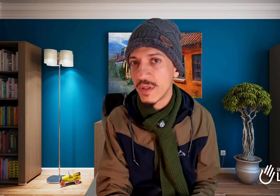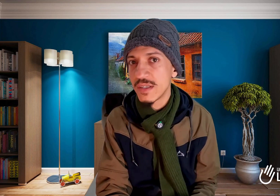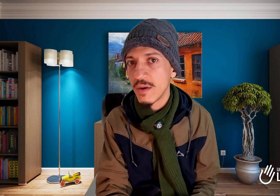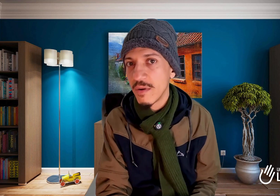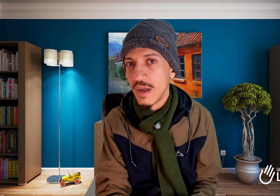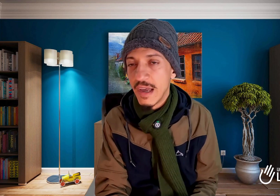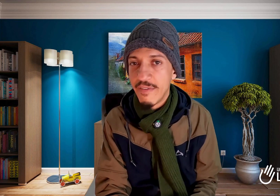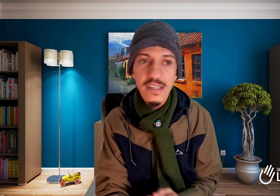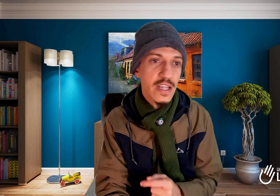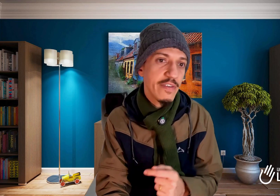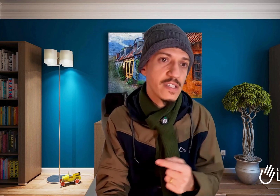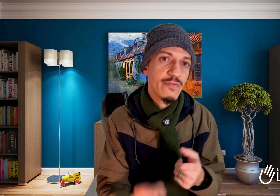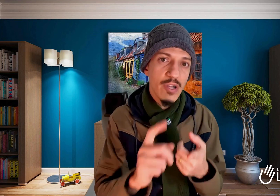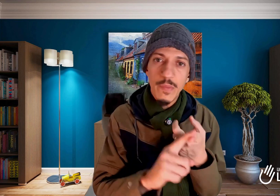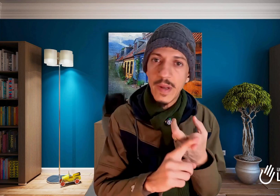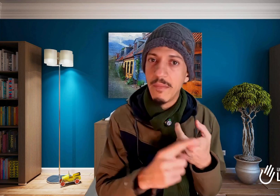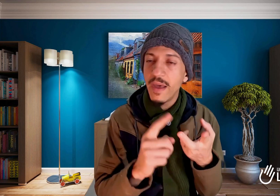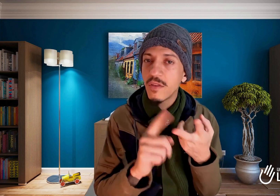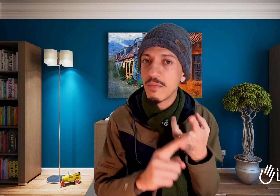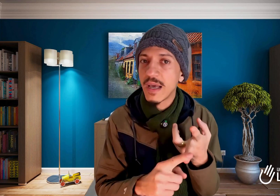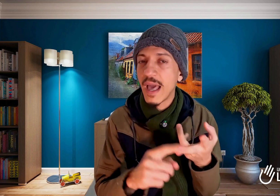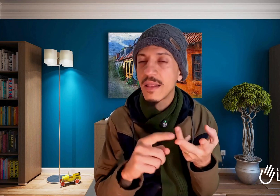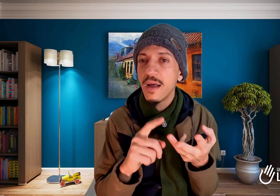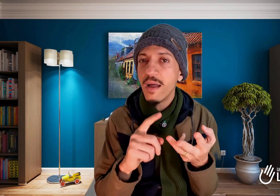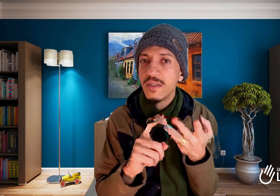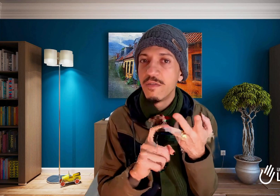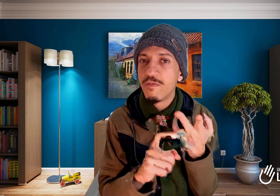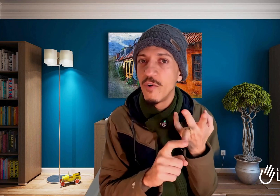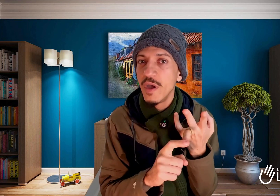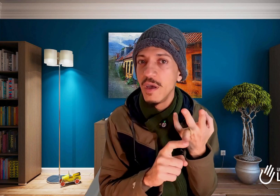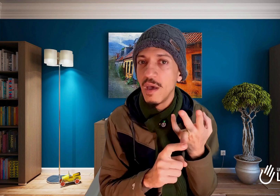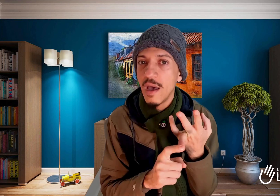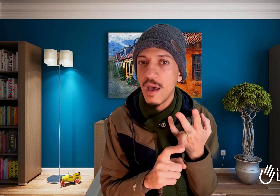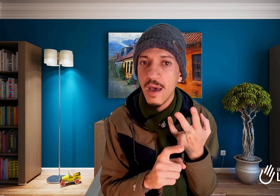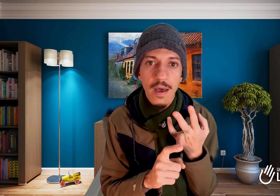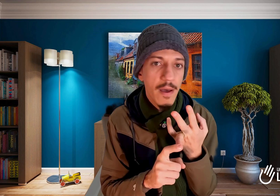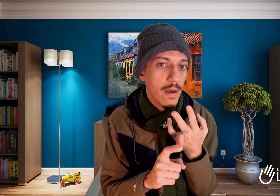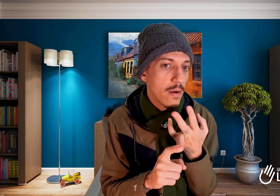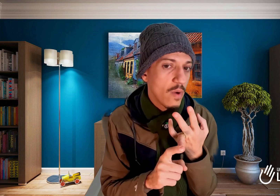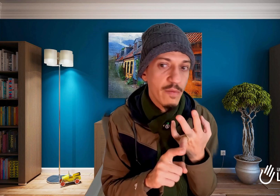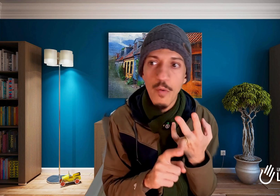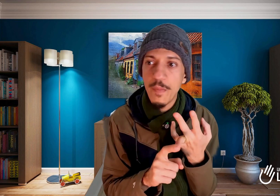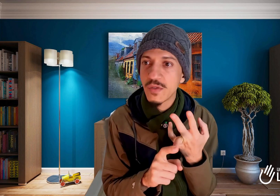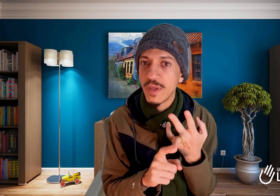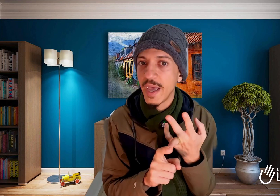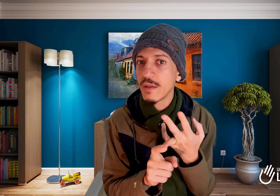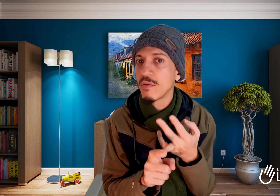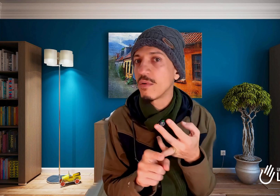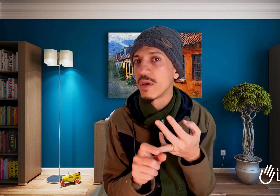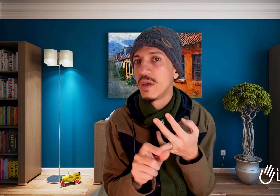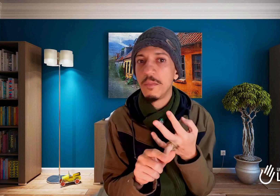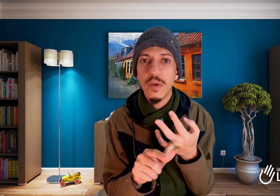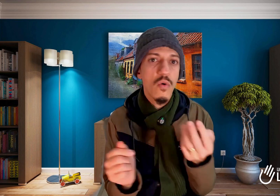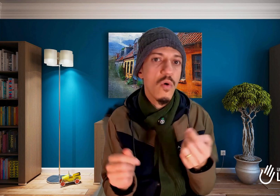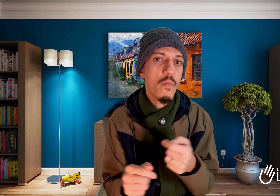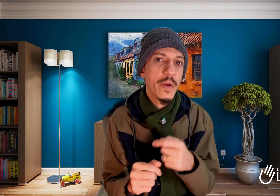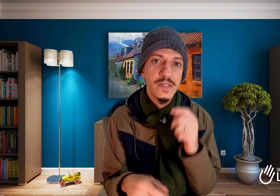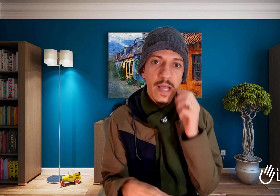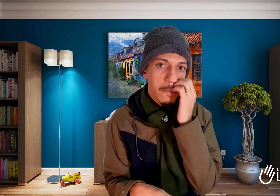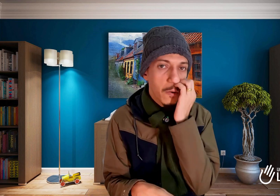aconteceu. Vai descrever se foi um atropelamento, uma queda, se foi um animal peçonhento que picou, por exemplo, e